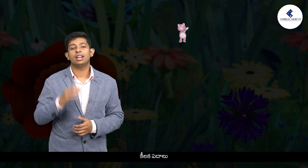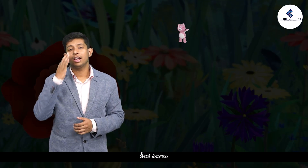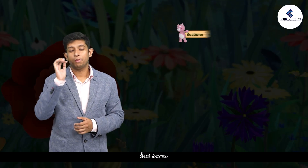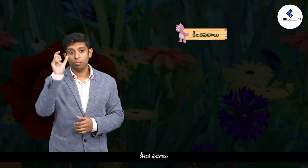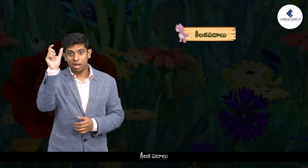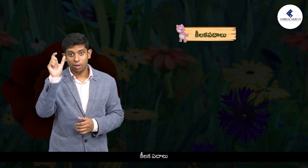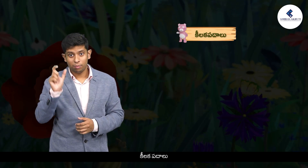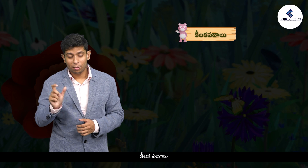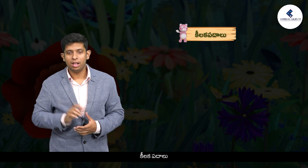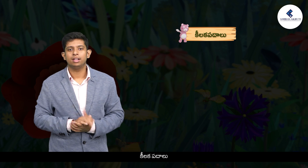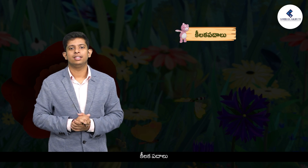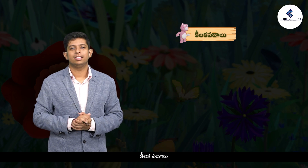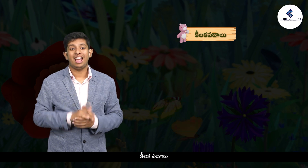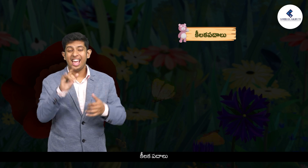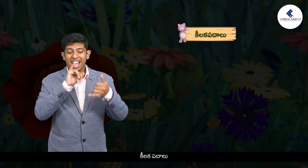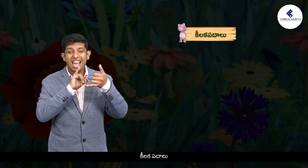కీలక పదాలు: